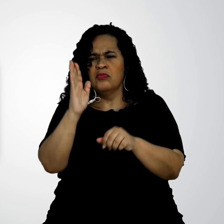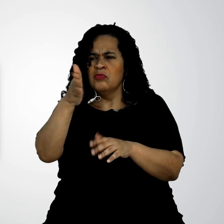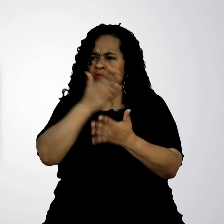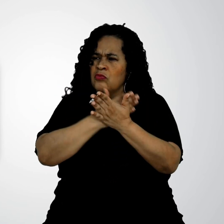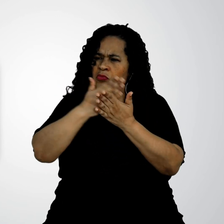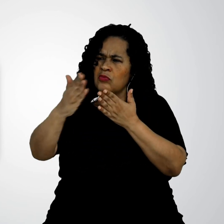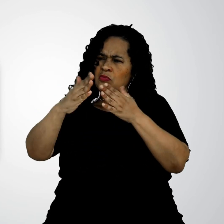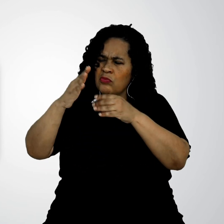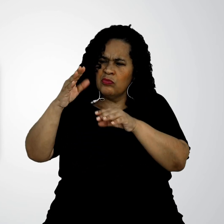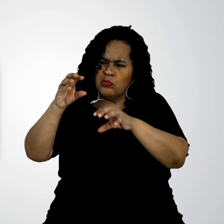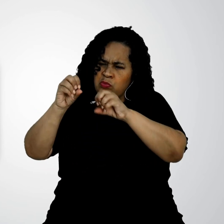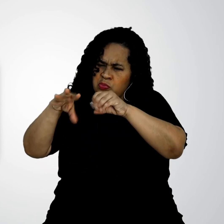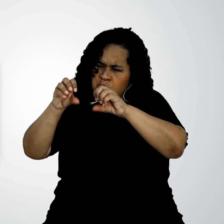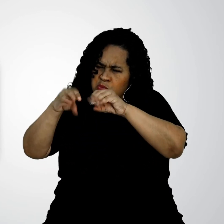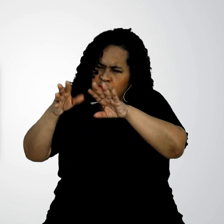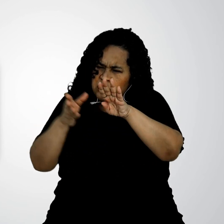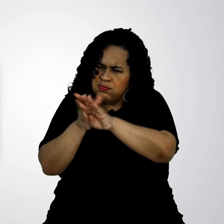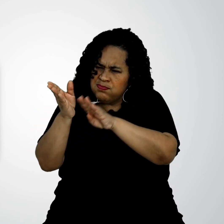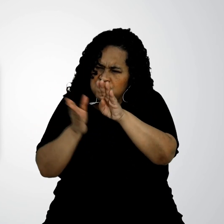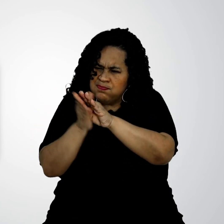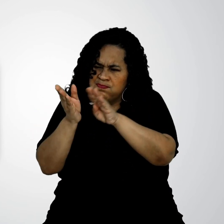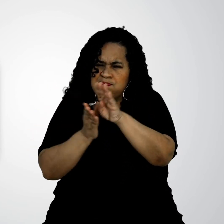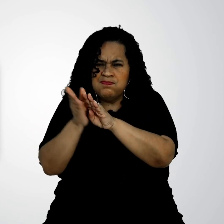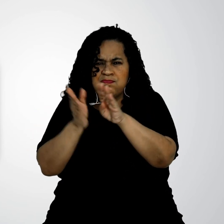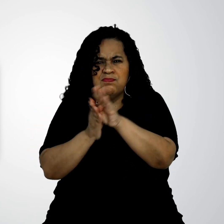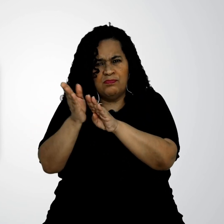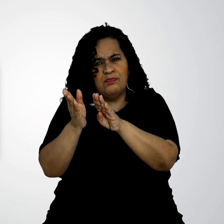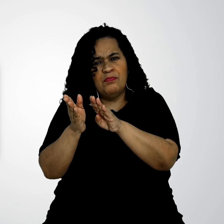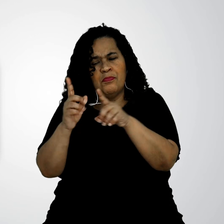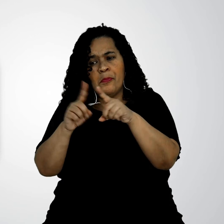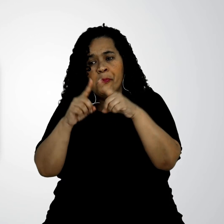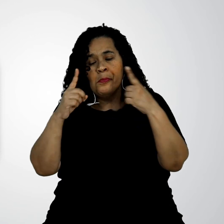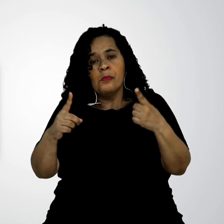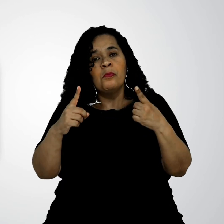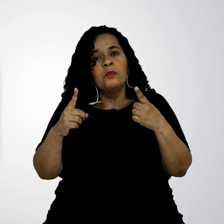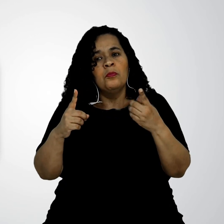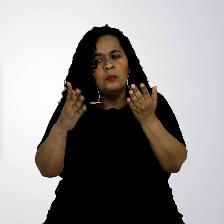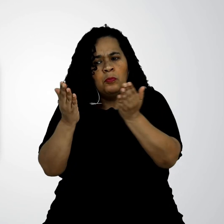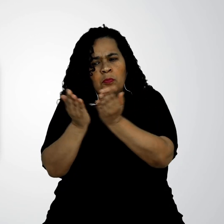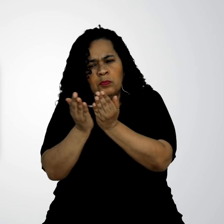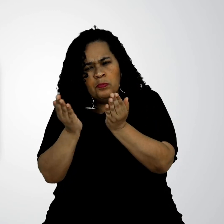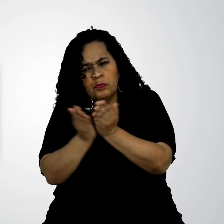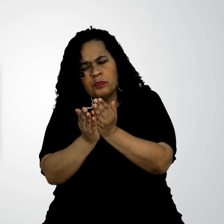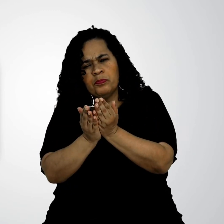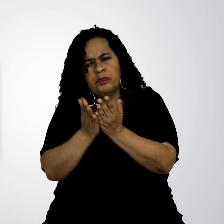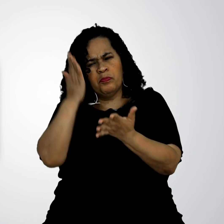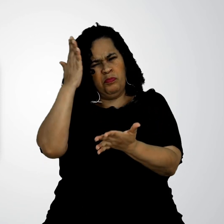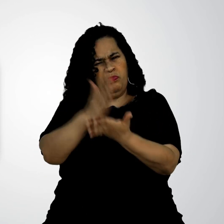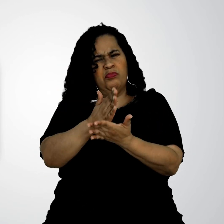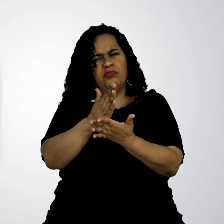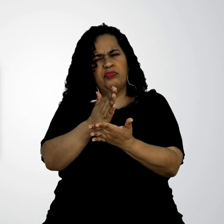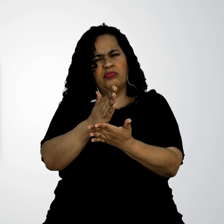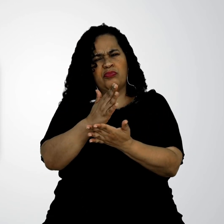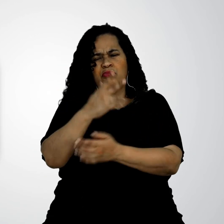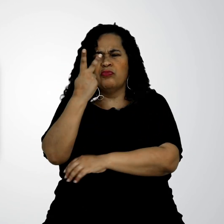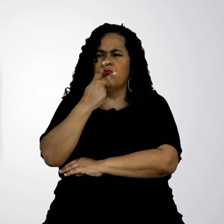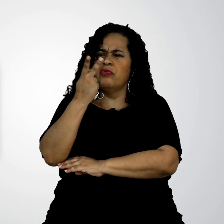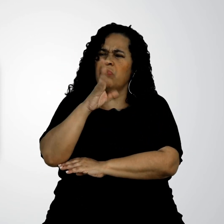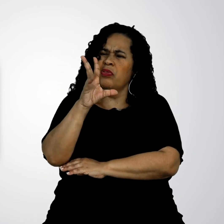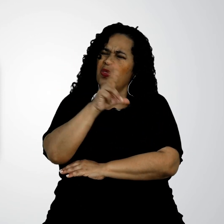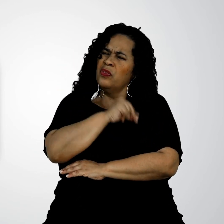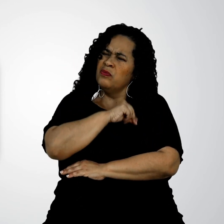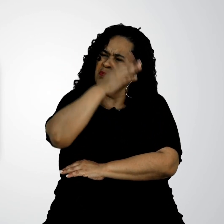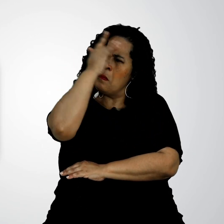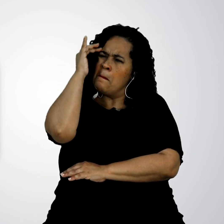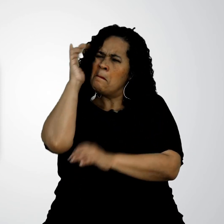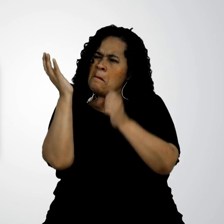as orientações técnicas, né, da psicologia, exercício, mas ela falou que como cristã, em algum momento ela parou e ela falou assim, esse pessoal não faz o básico.